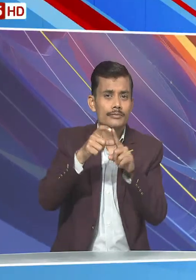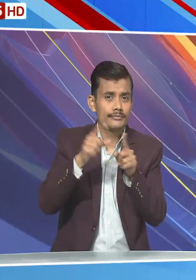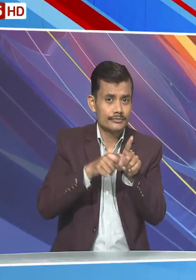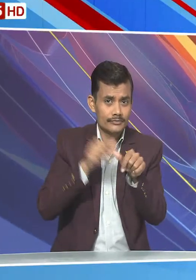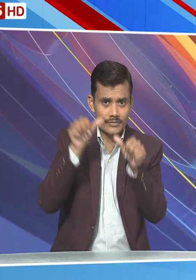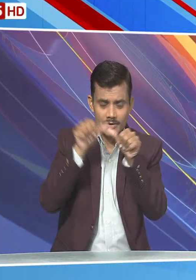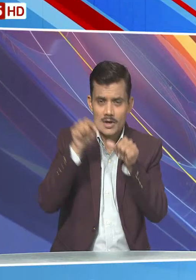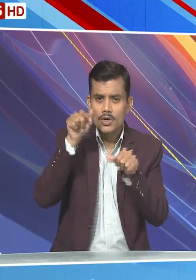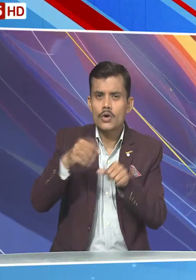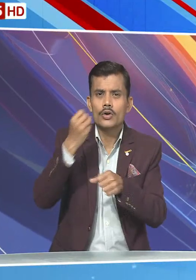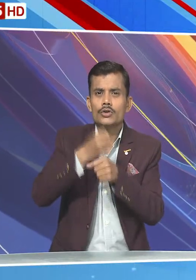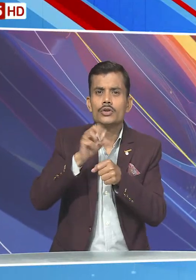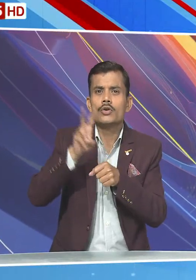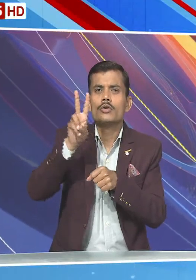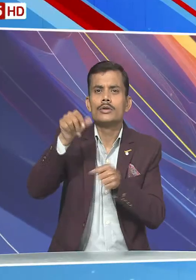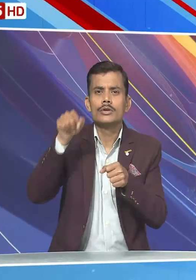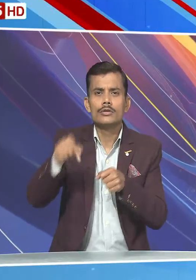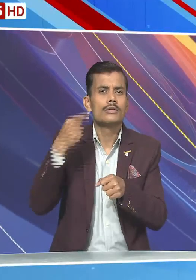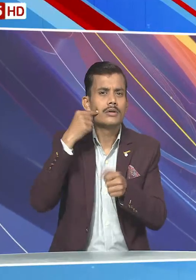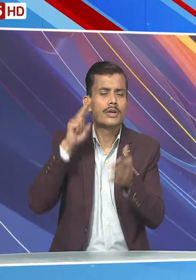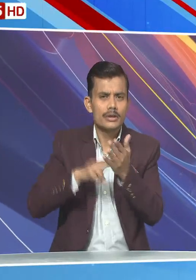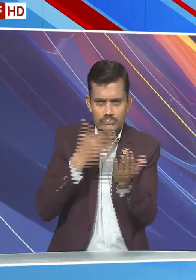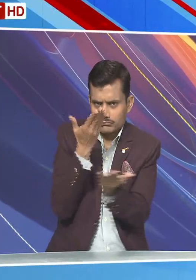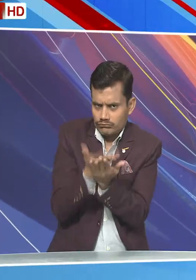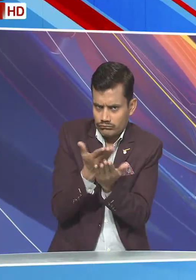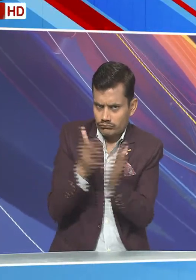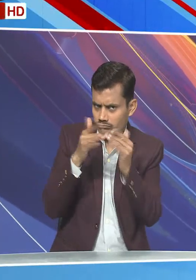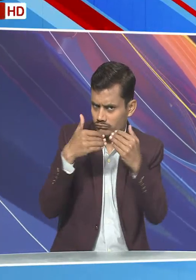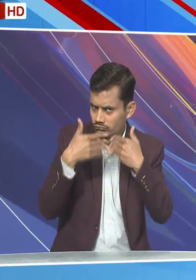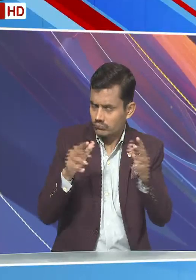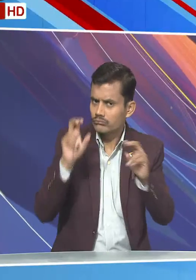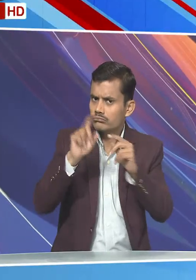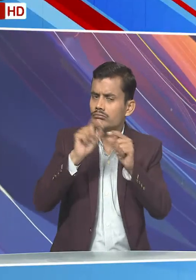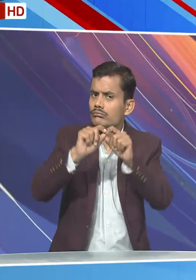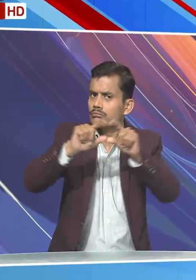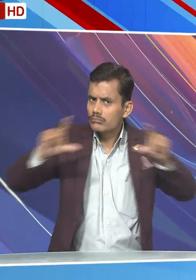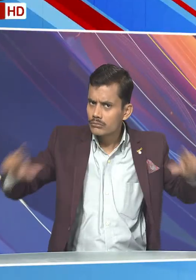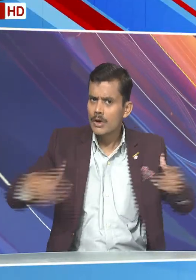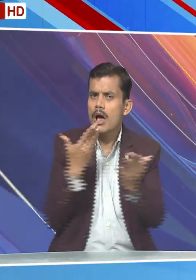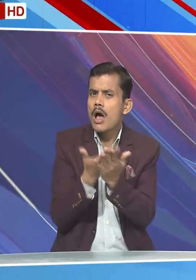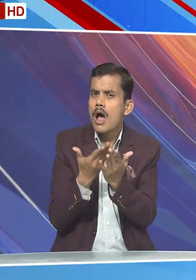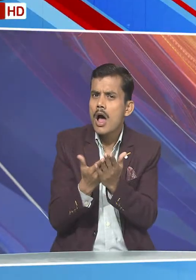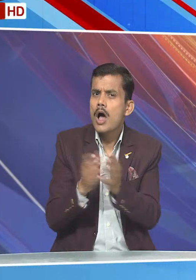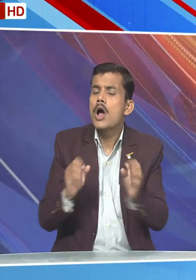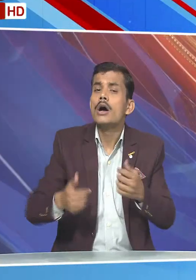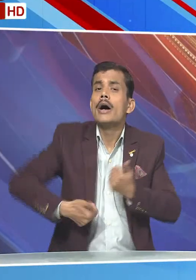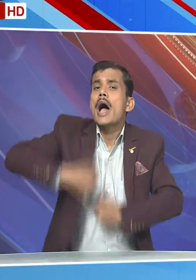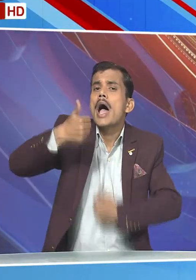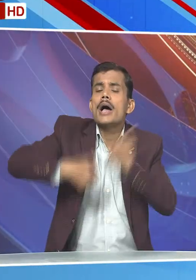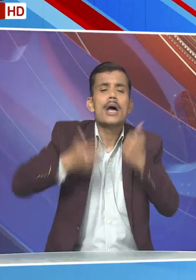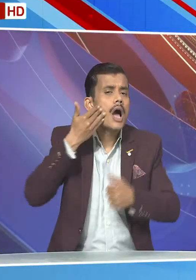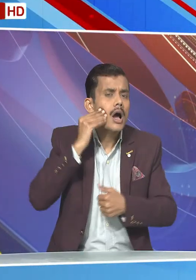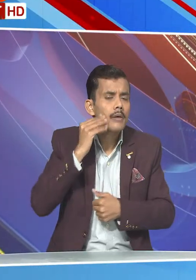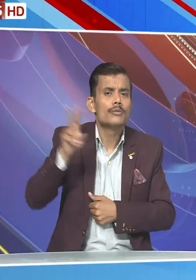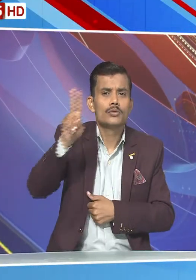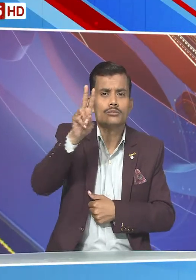navoday.gov.in पर आवेदन कर सकते हैं। प्रवेश परीक्षा का आयोजन 29 अप्रैल को किया जाएगा।